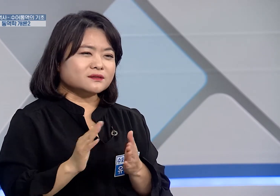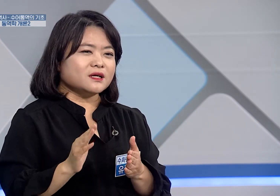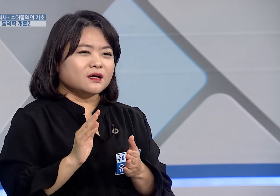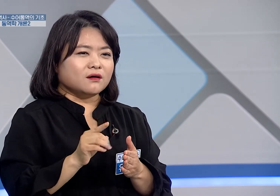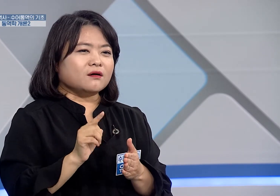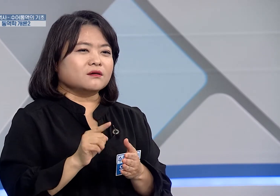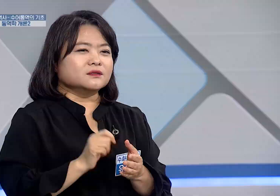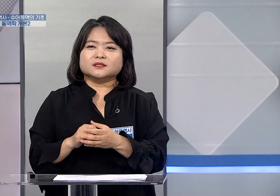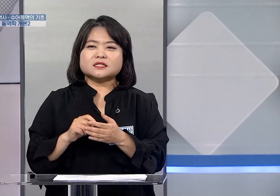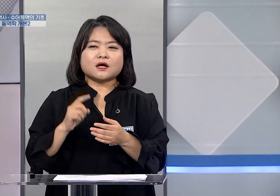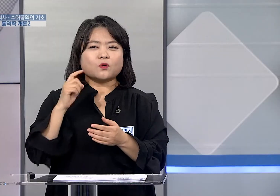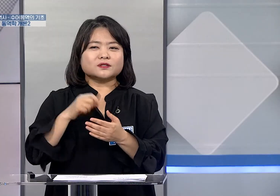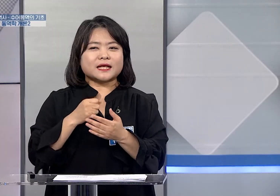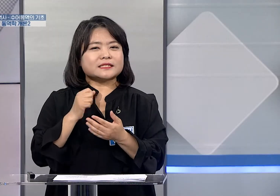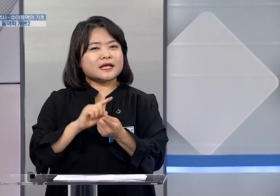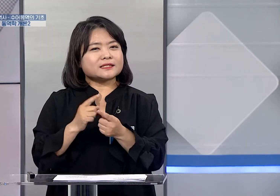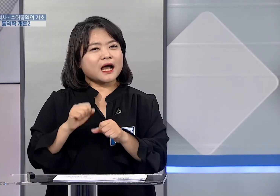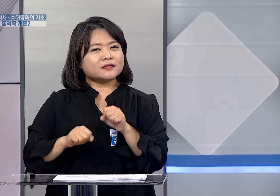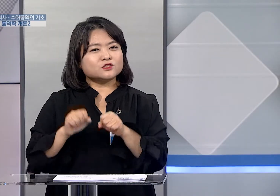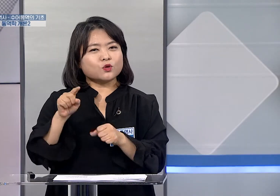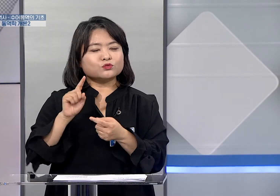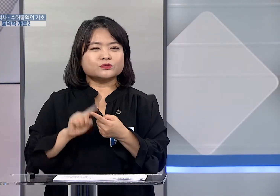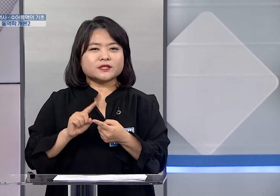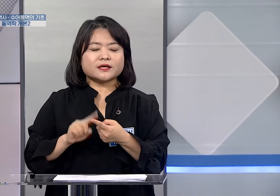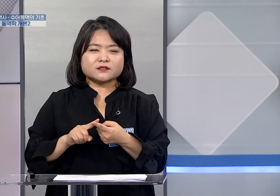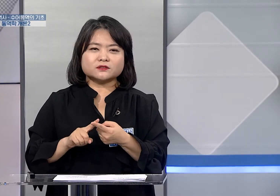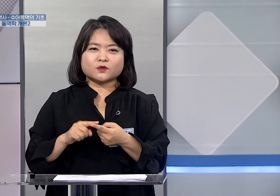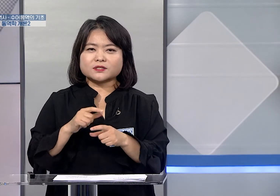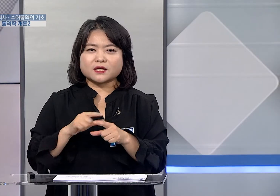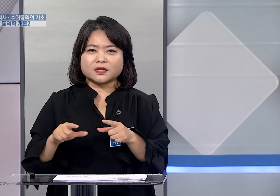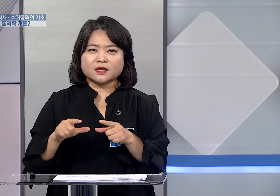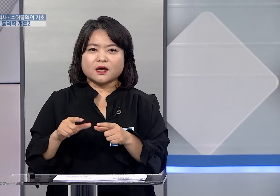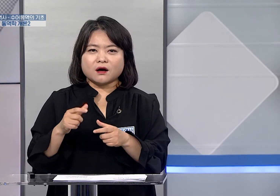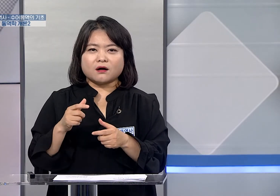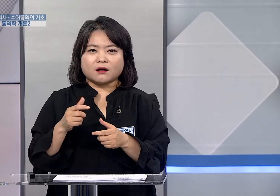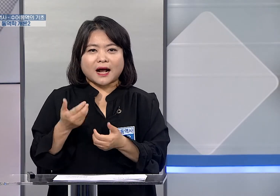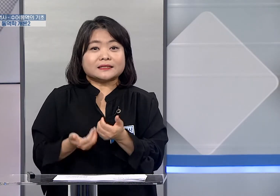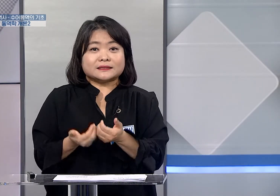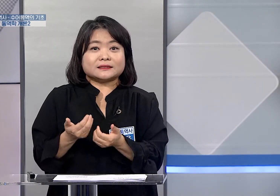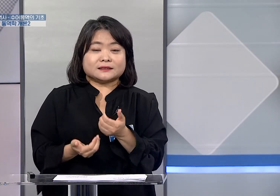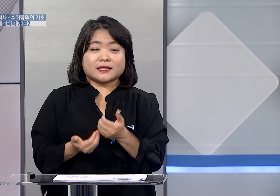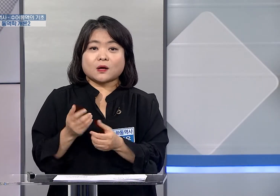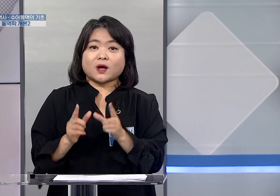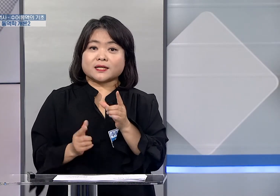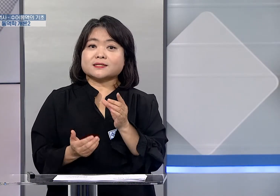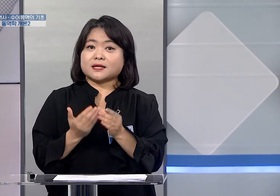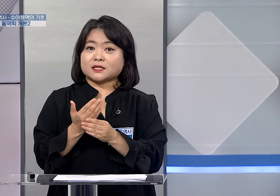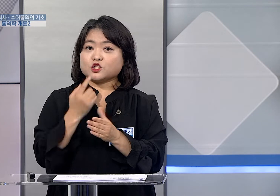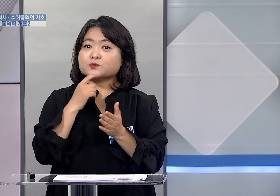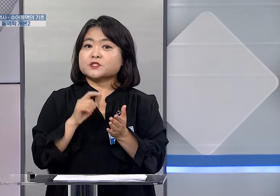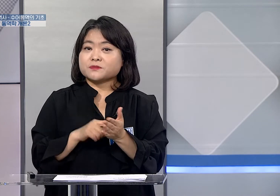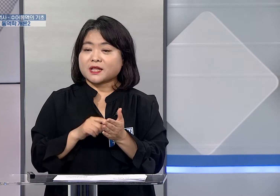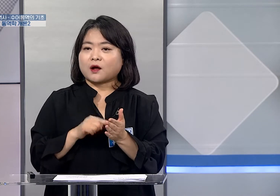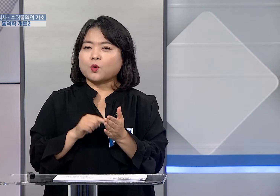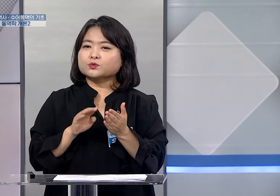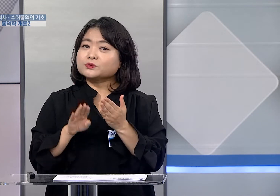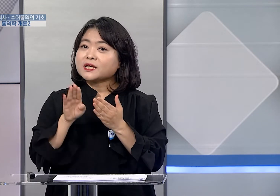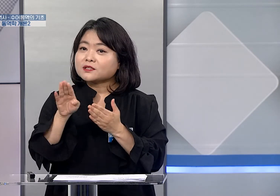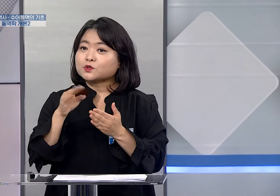의사권을 대신 행사하는 저 부분에 대해서는 굉장히 갈등의 상황이 생기기 쉽습니다. 그 부분에 있어서